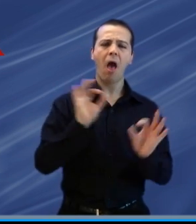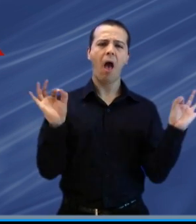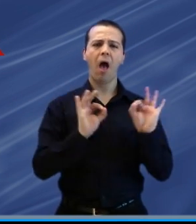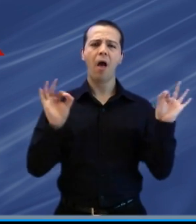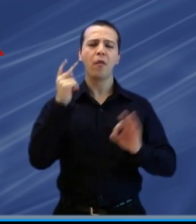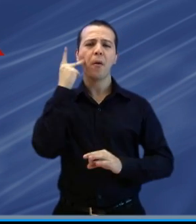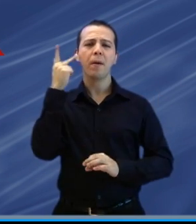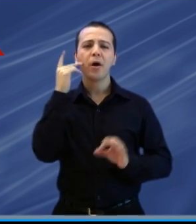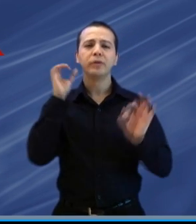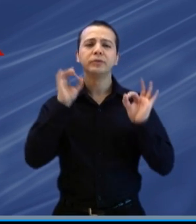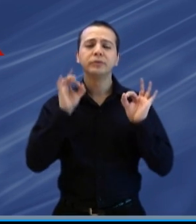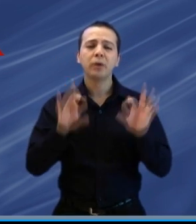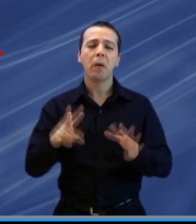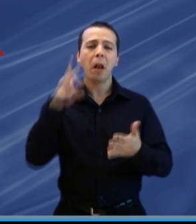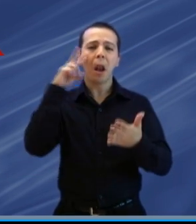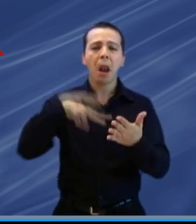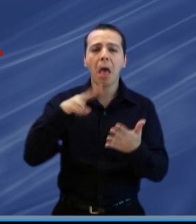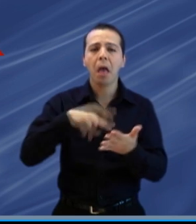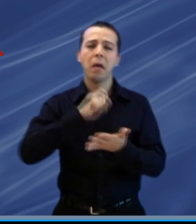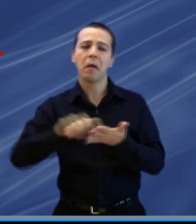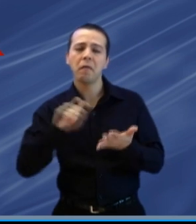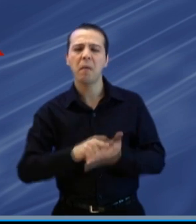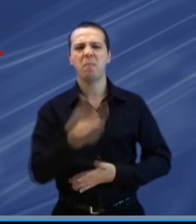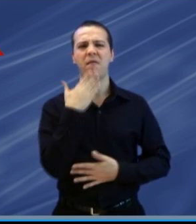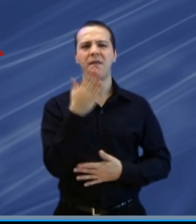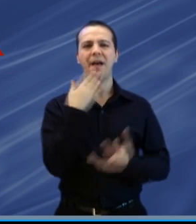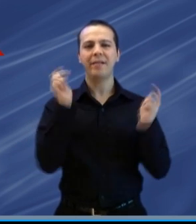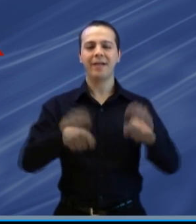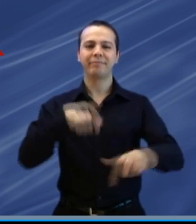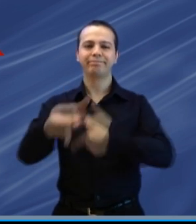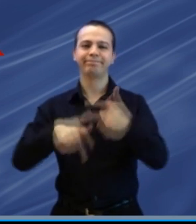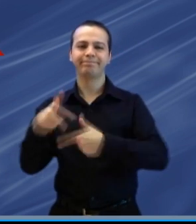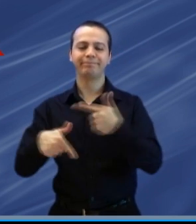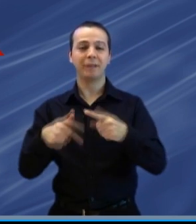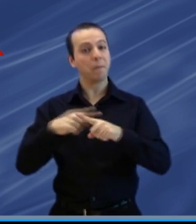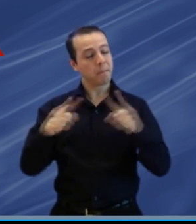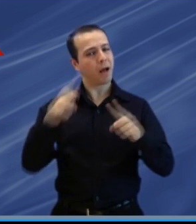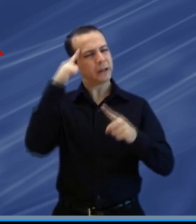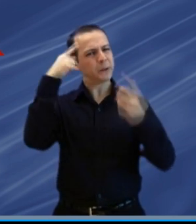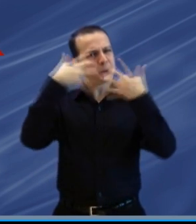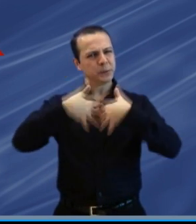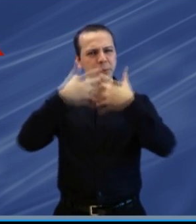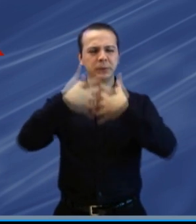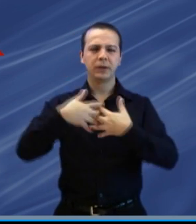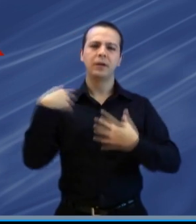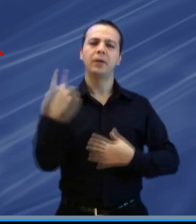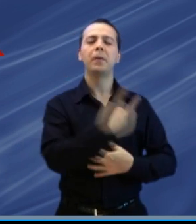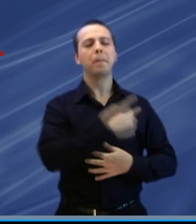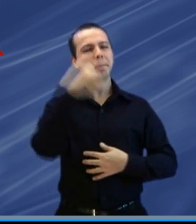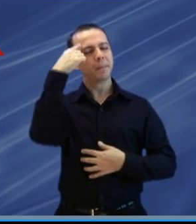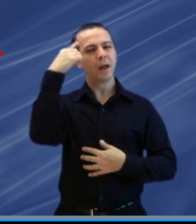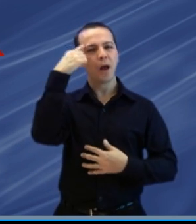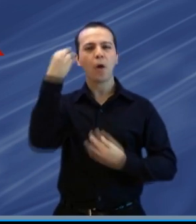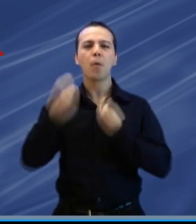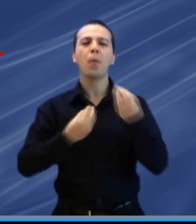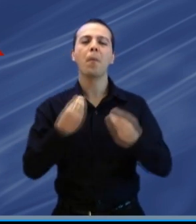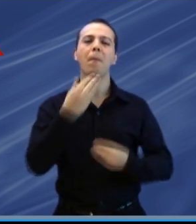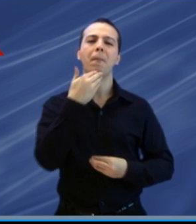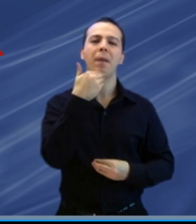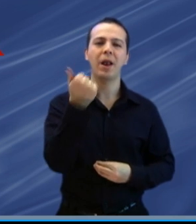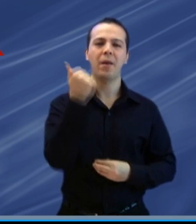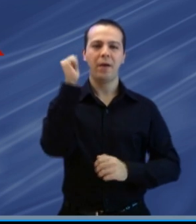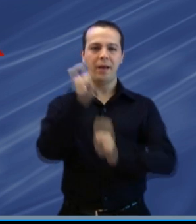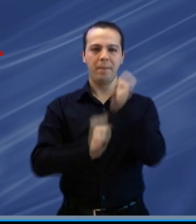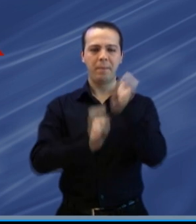para você qual seria ela neste momento, acho que vale uma reflexão mais profunda, mas talvez elas, nas